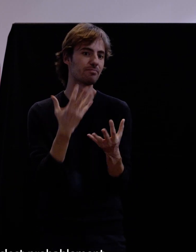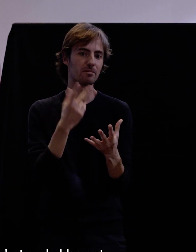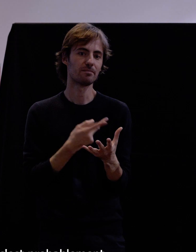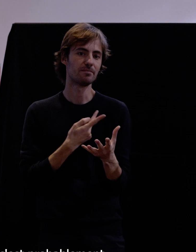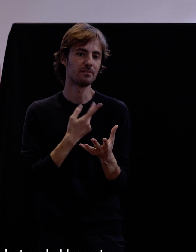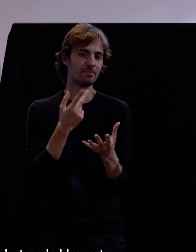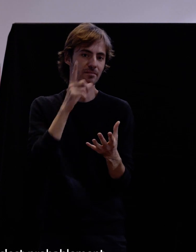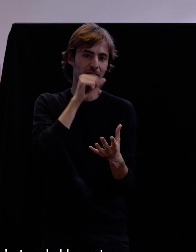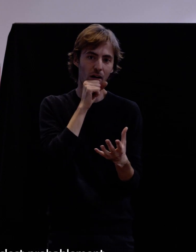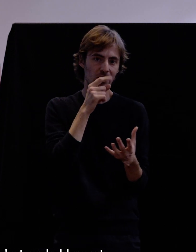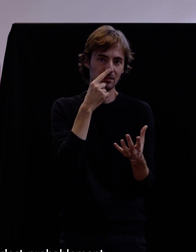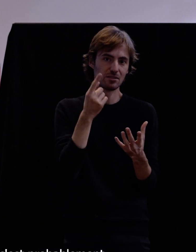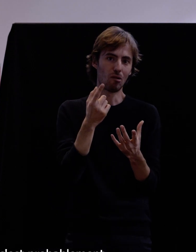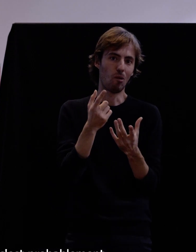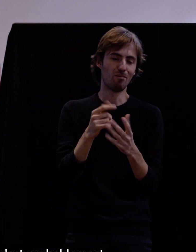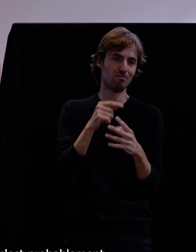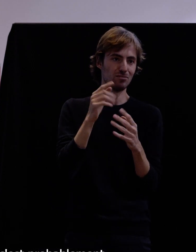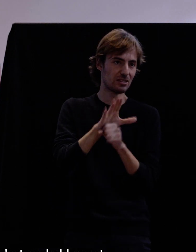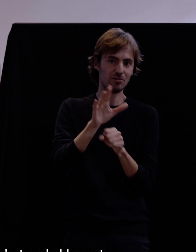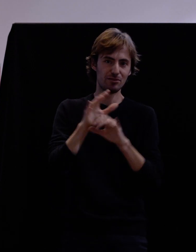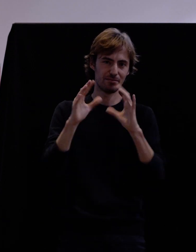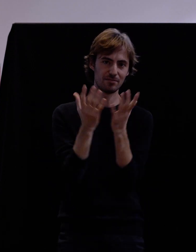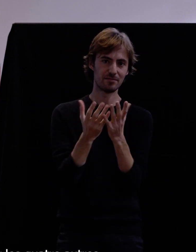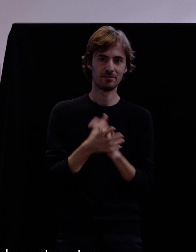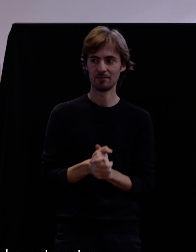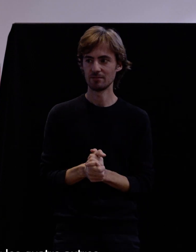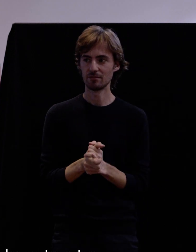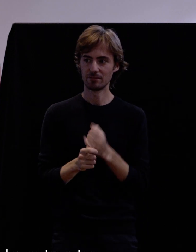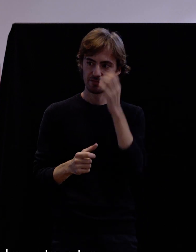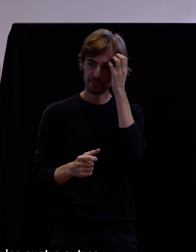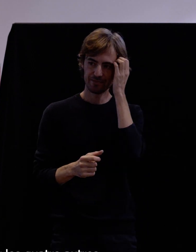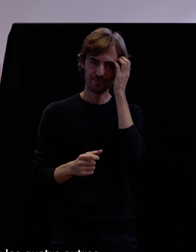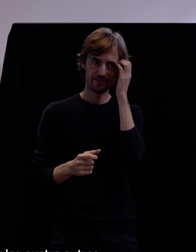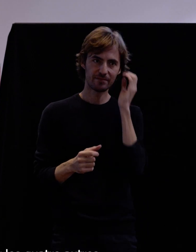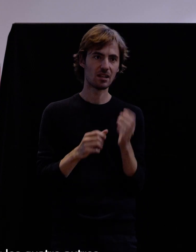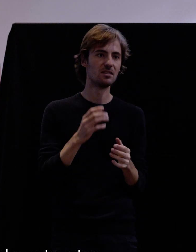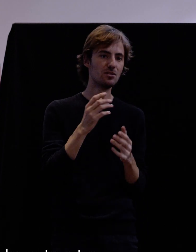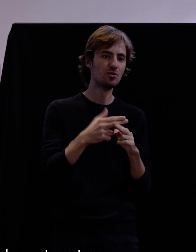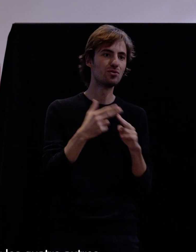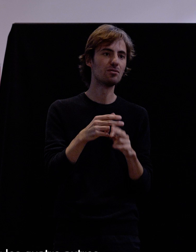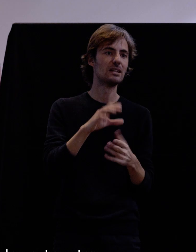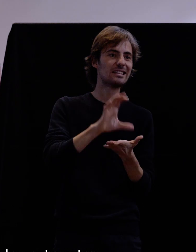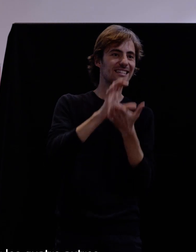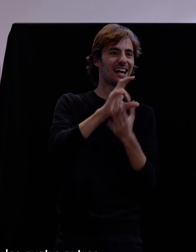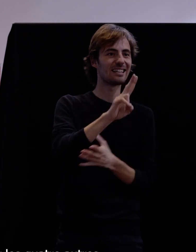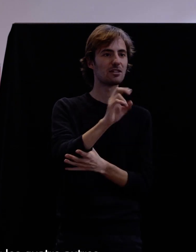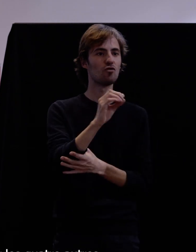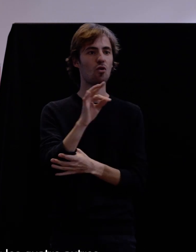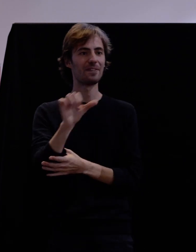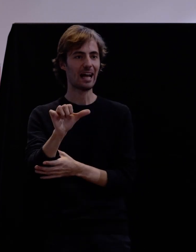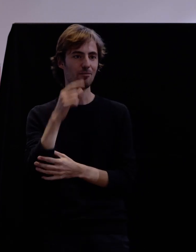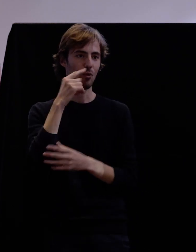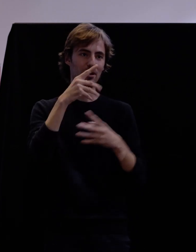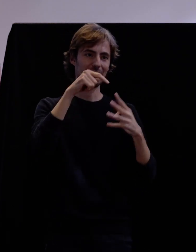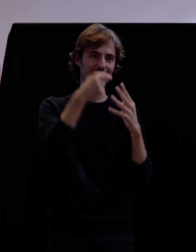c'est probablement aussi simple de rester à charge vota, comme j'ai appelé, pour les 4 autres critères les plus importants à mon